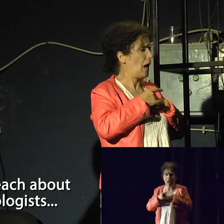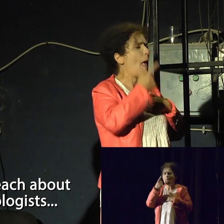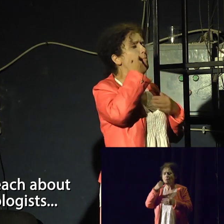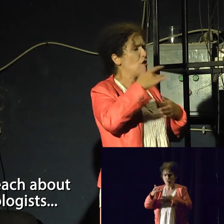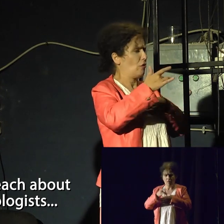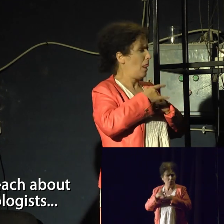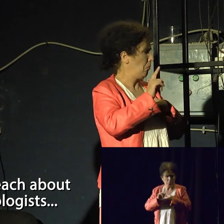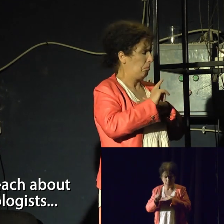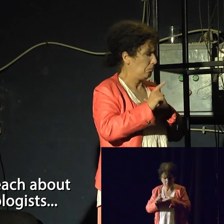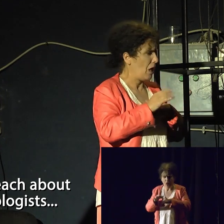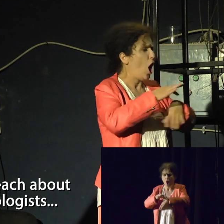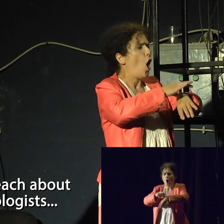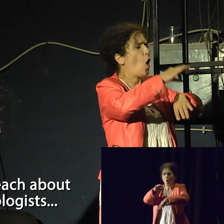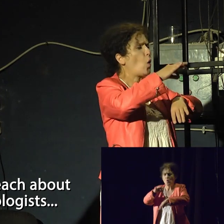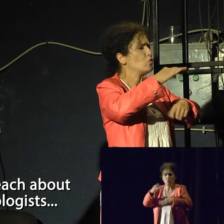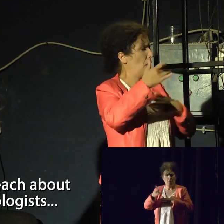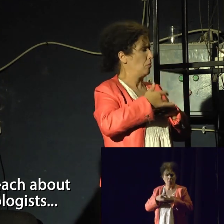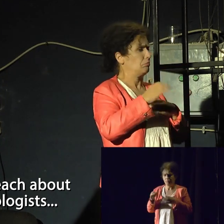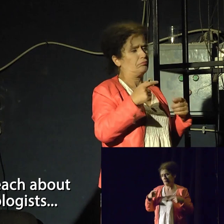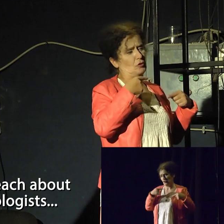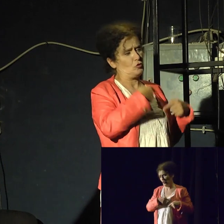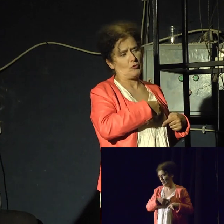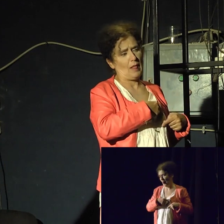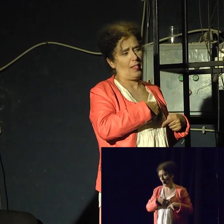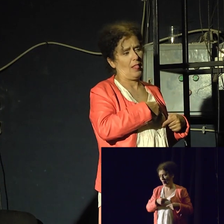не се спомнуваат за жал.